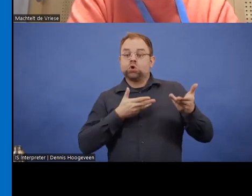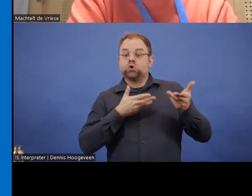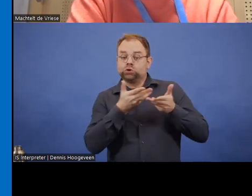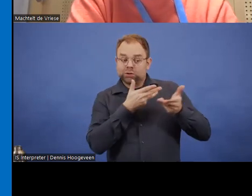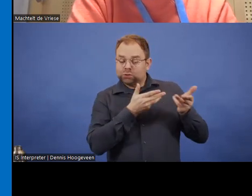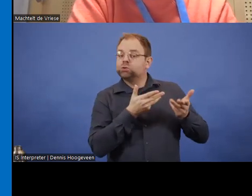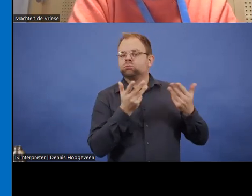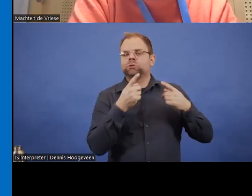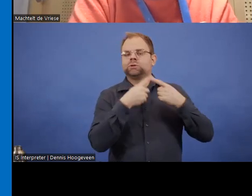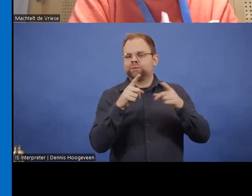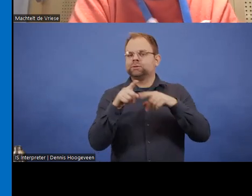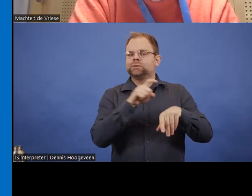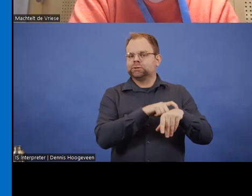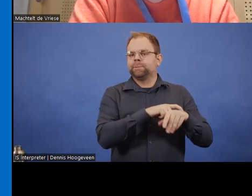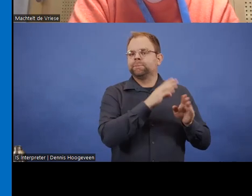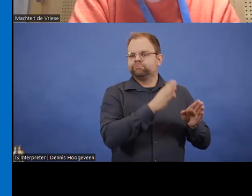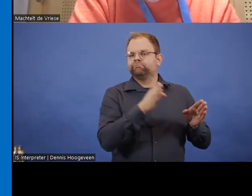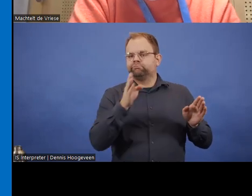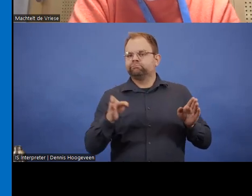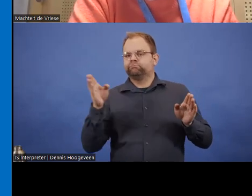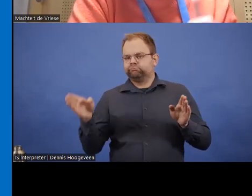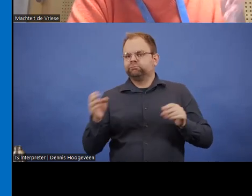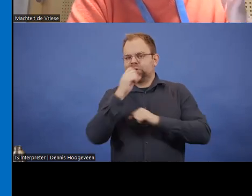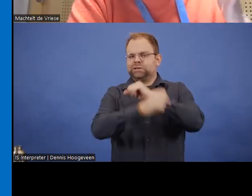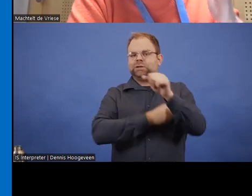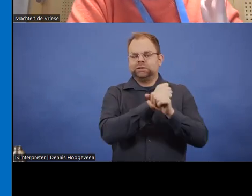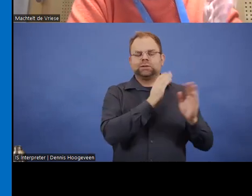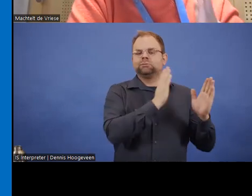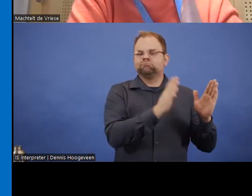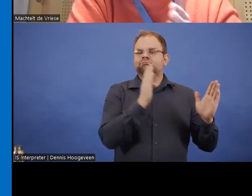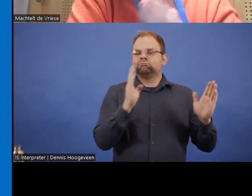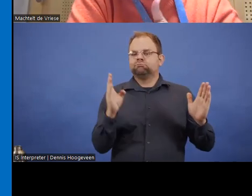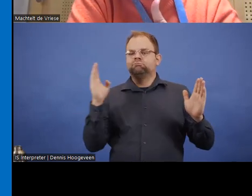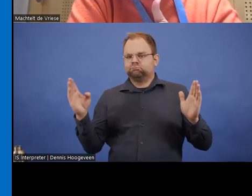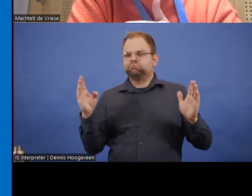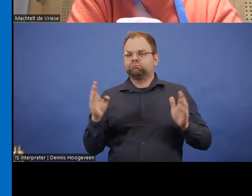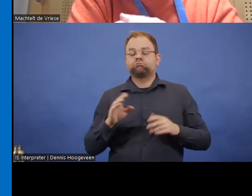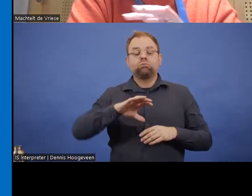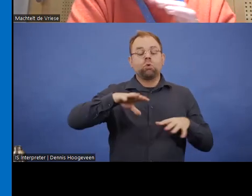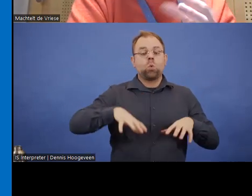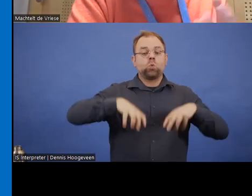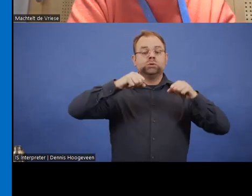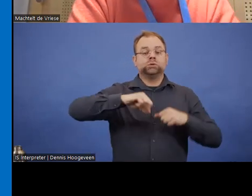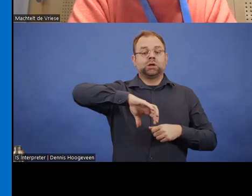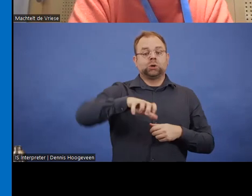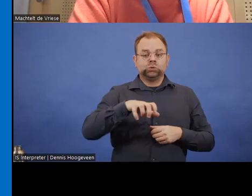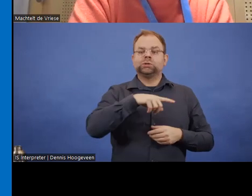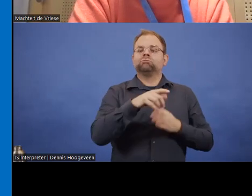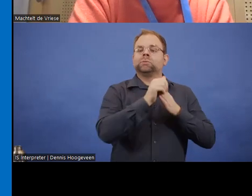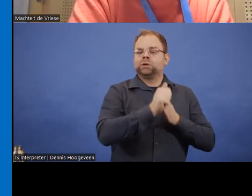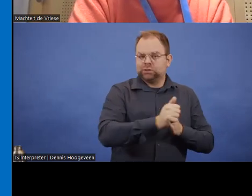También a niveles globales tenemos reuniones preparatorias que se